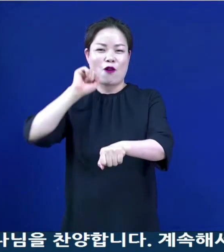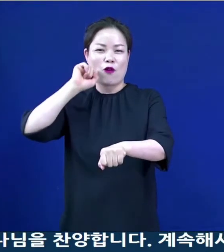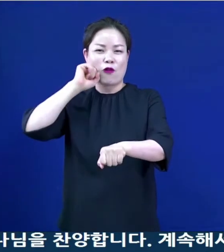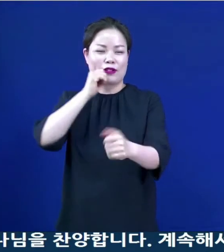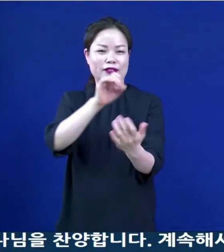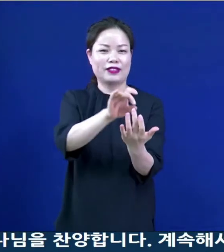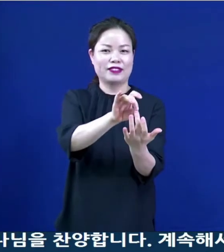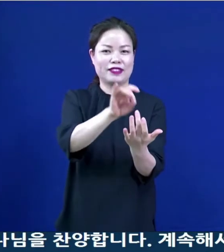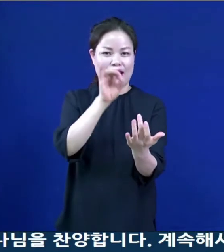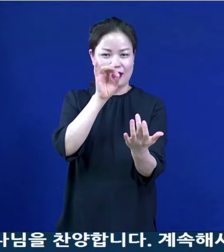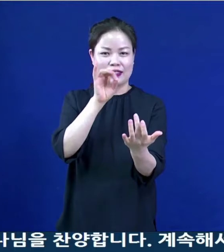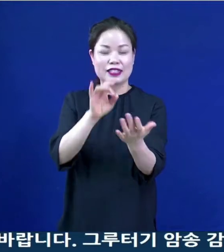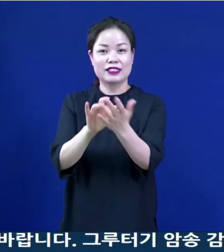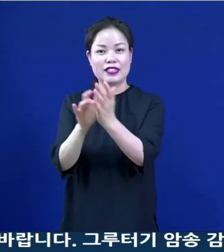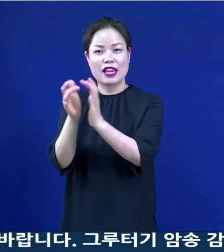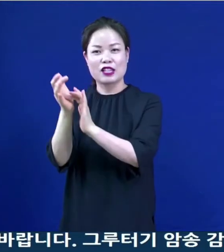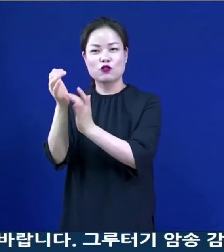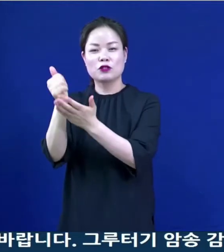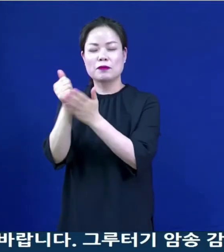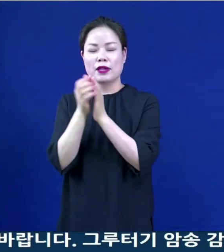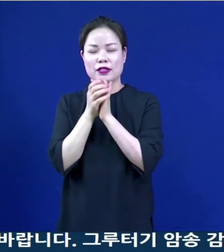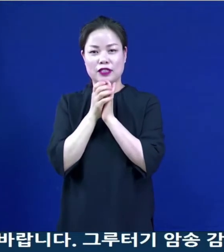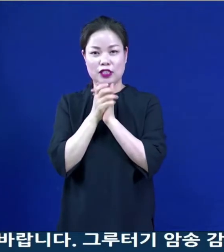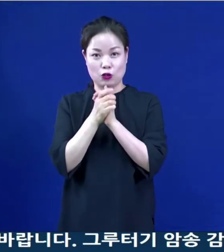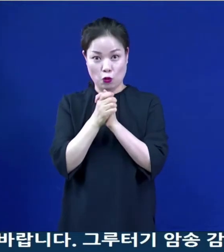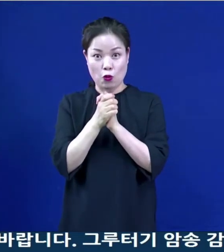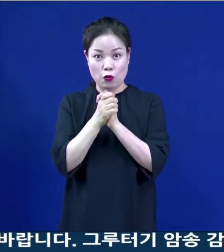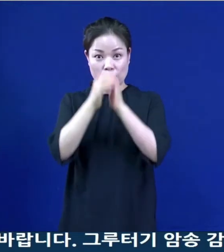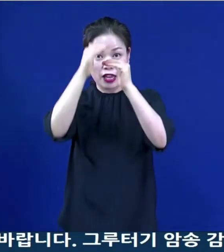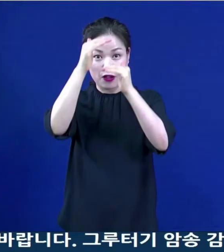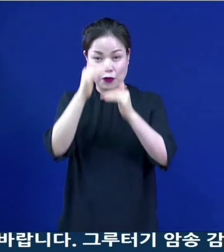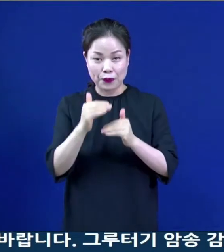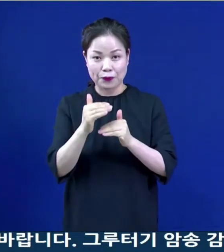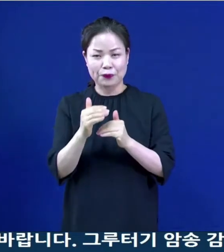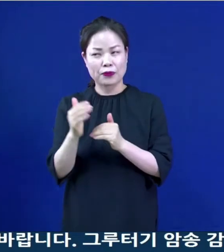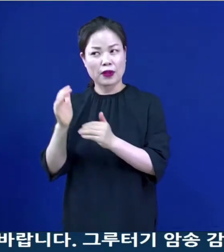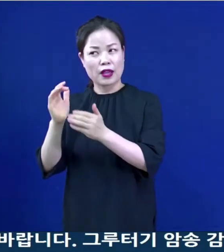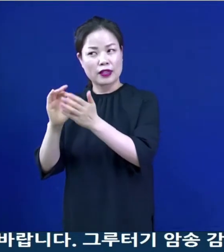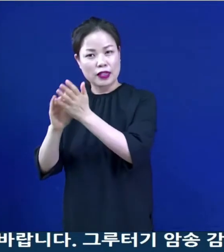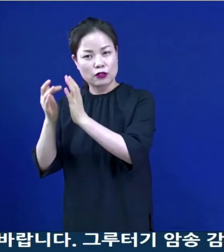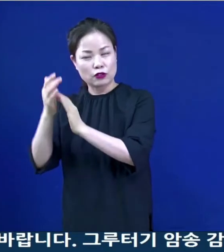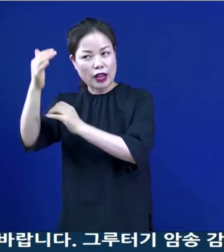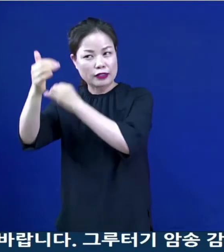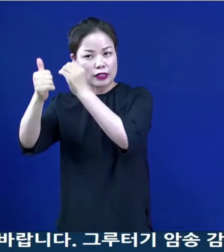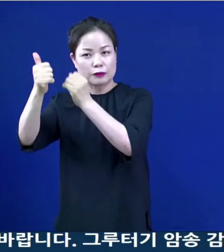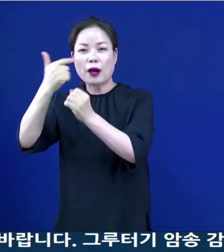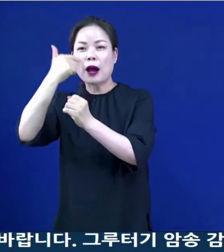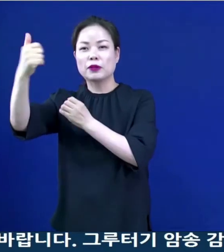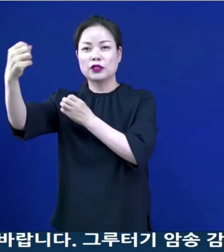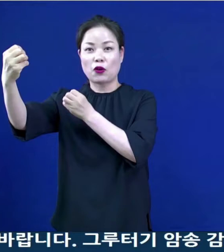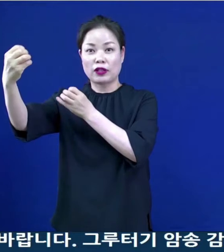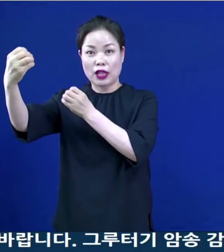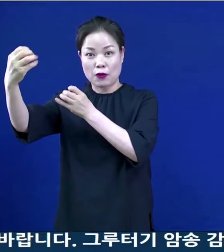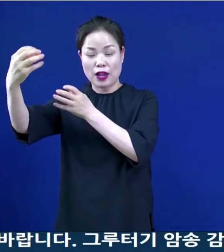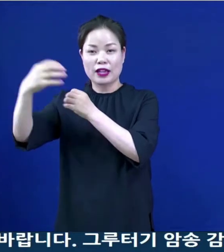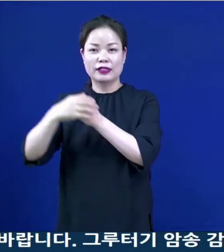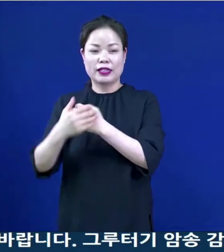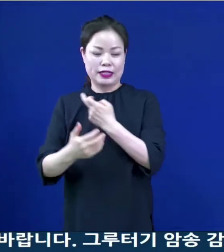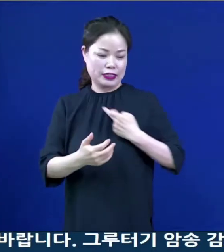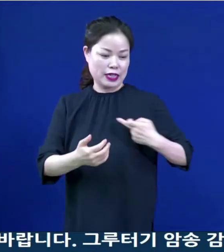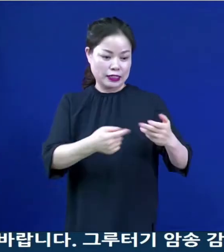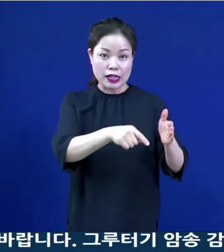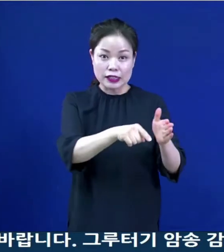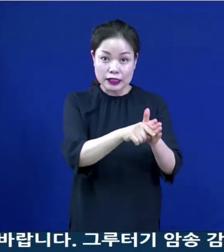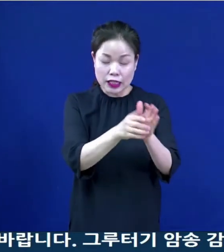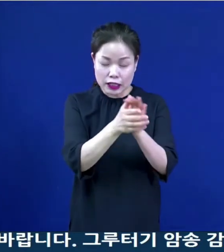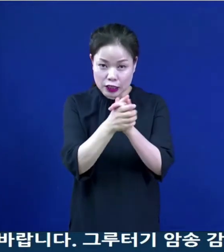장을 택한 것 같습니다. 예수님의 기도인데, 예수님과 하나님 아버지와의 대화, 또 제자들을 위한